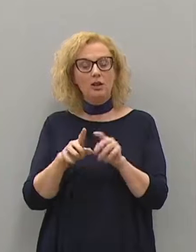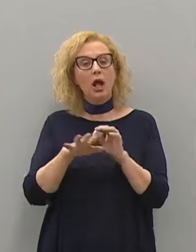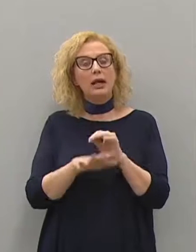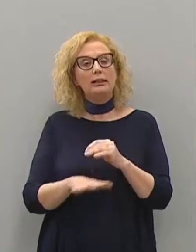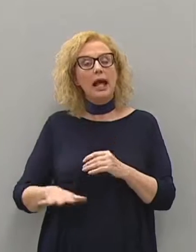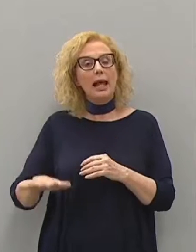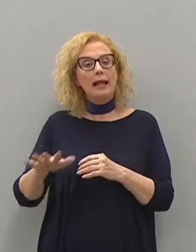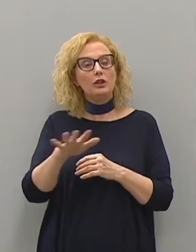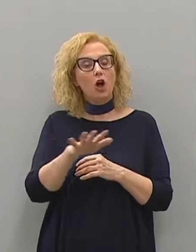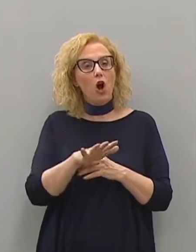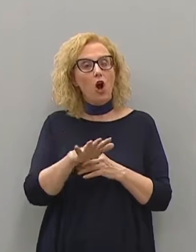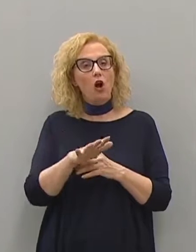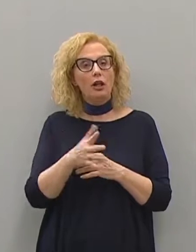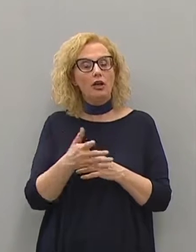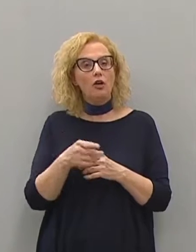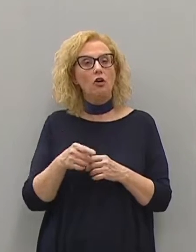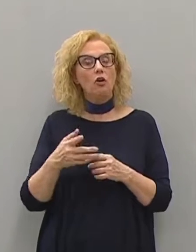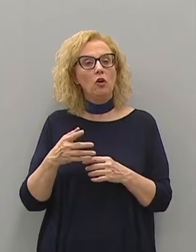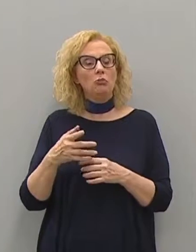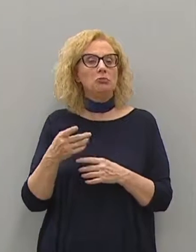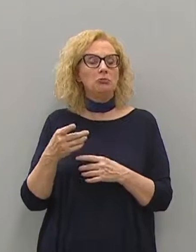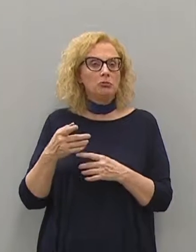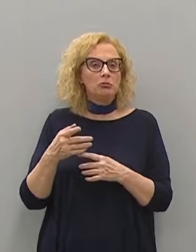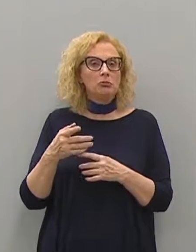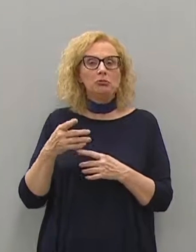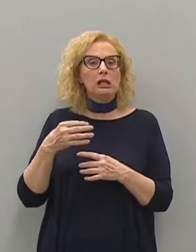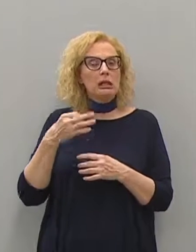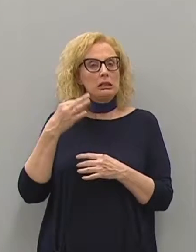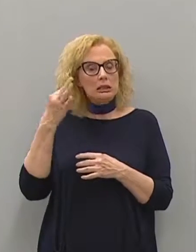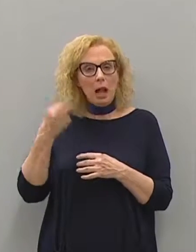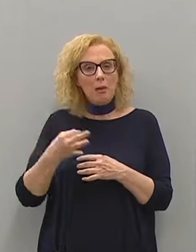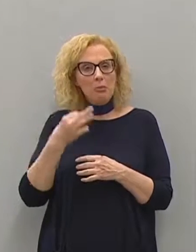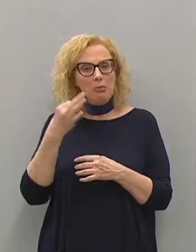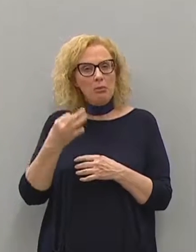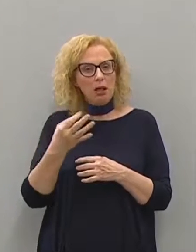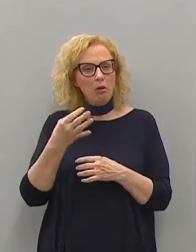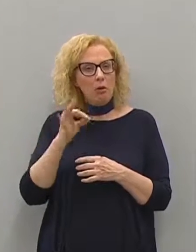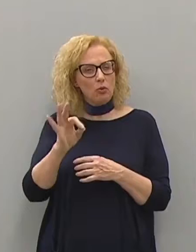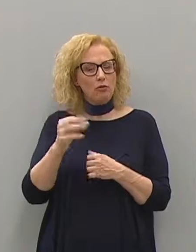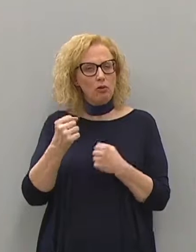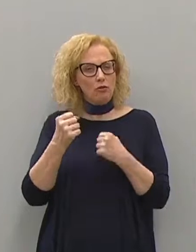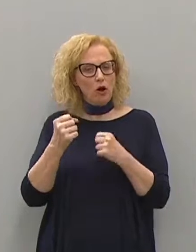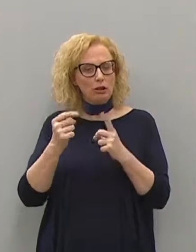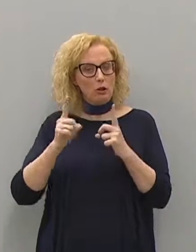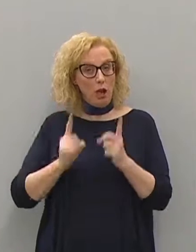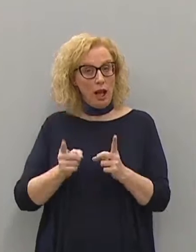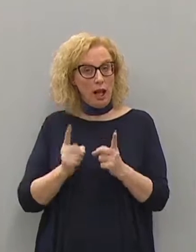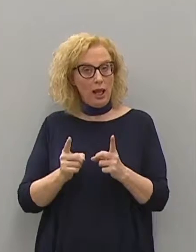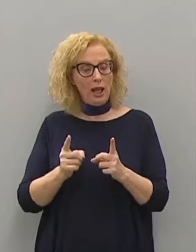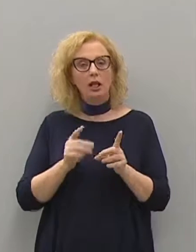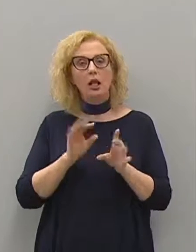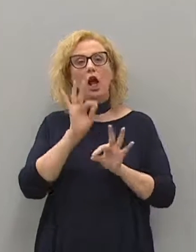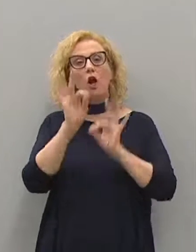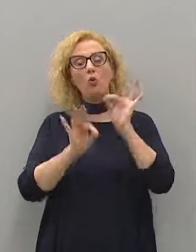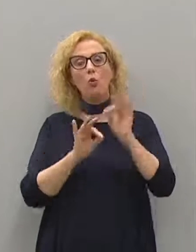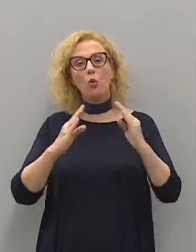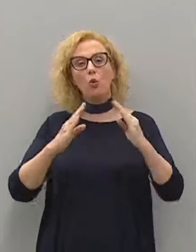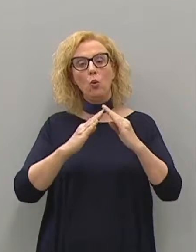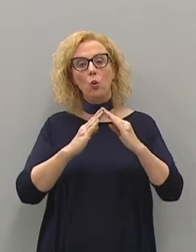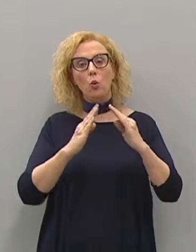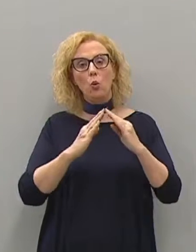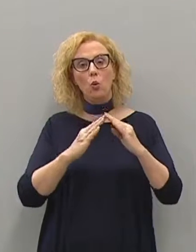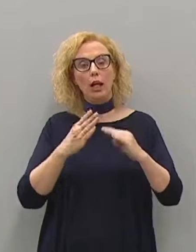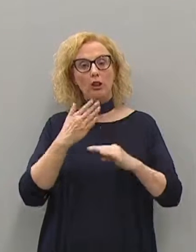è un territorio che da sempre ha come punto di forza quello delle cure domiciliari e